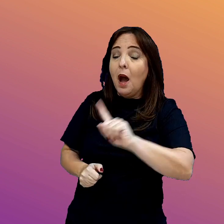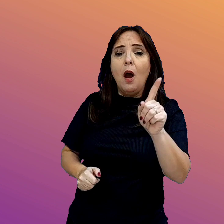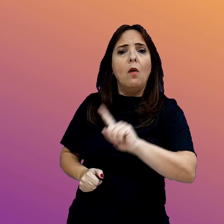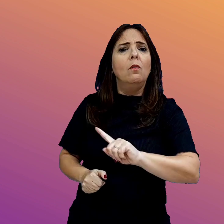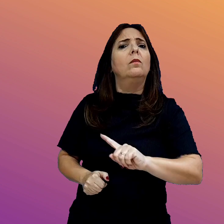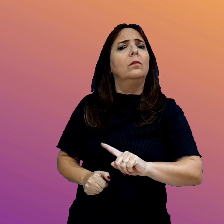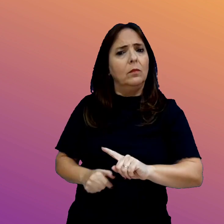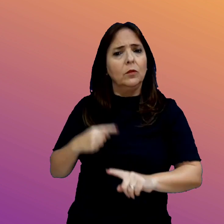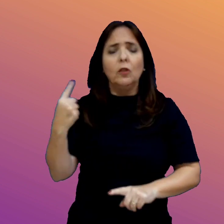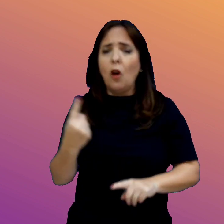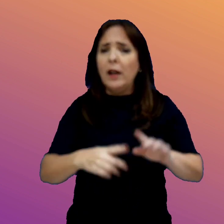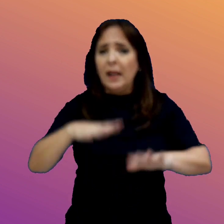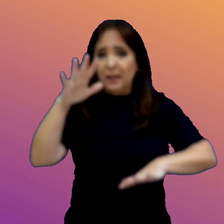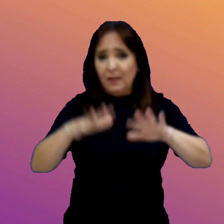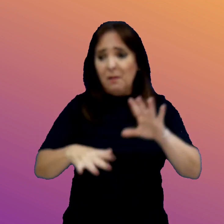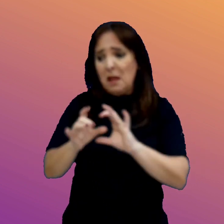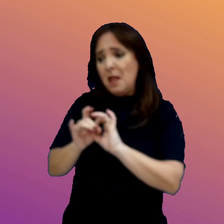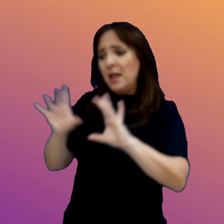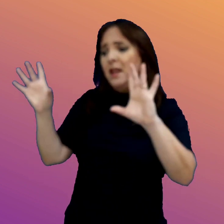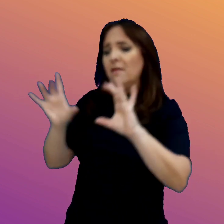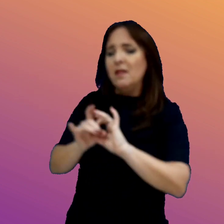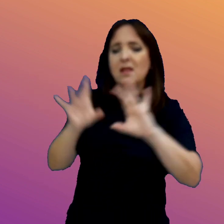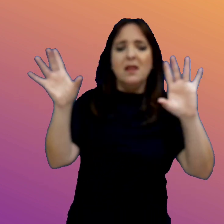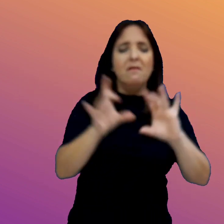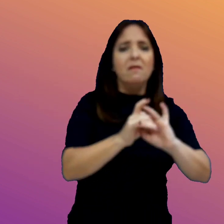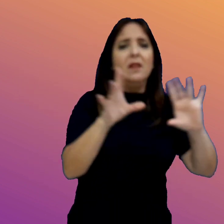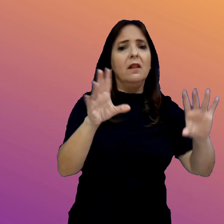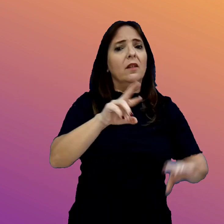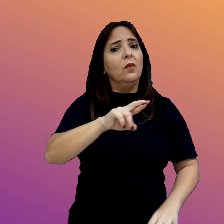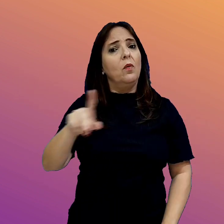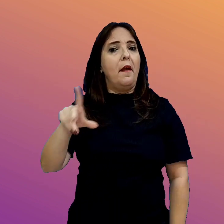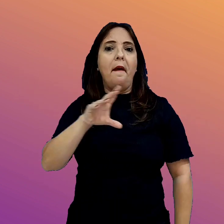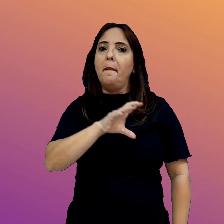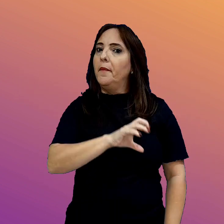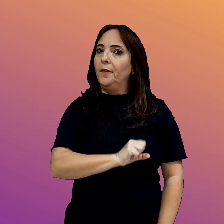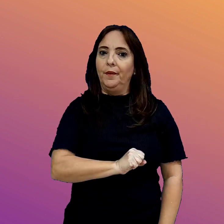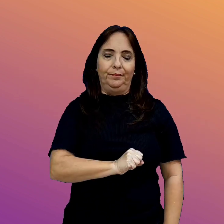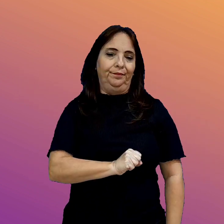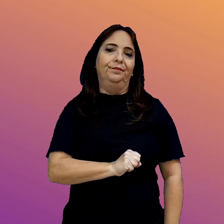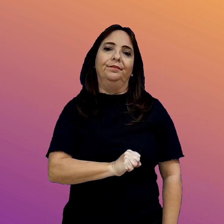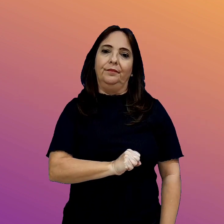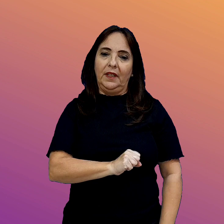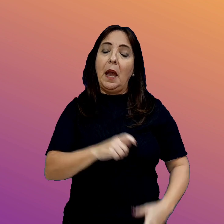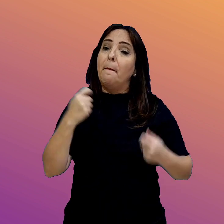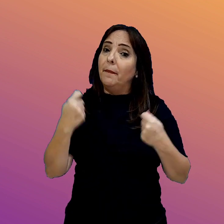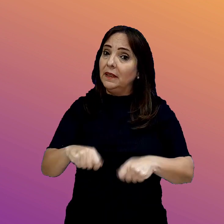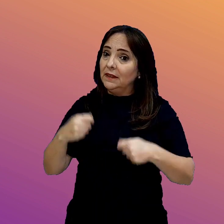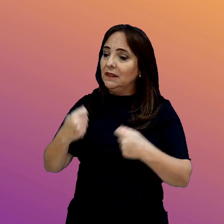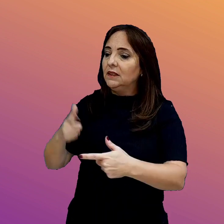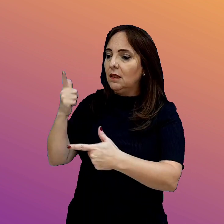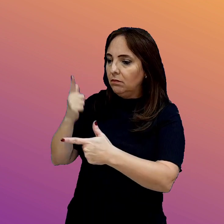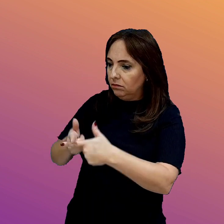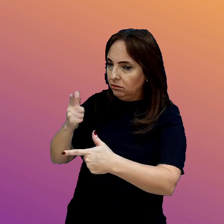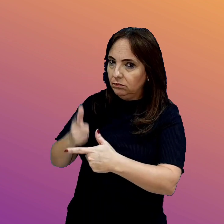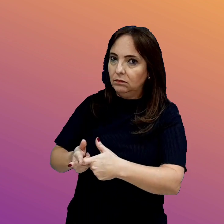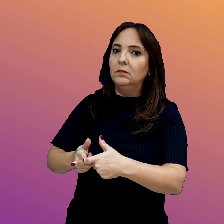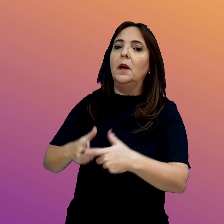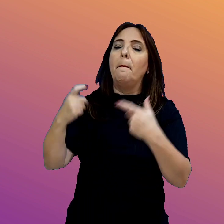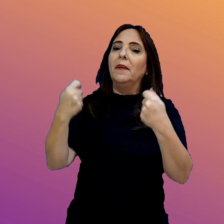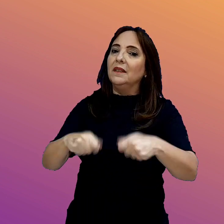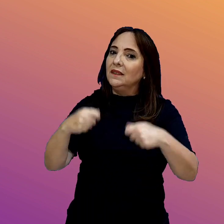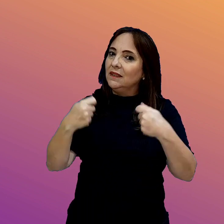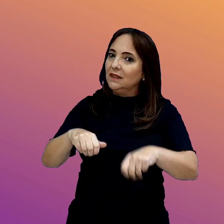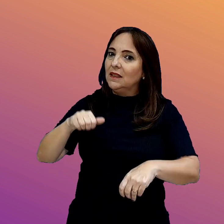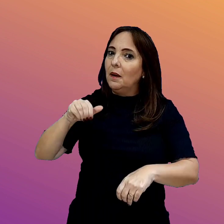é amor. Não é amor, é outra coisa. Então a gente tem que ser mais presente. Dar menos presentes e ser